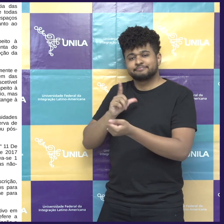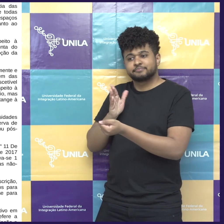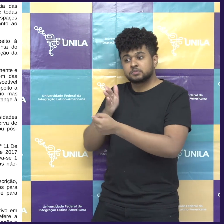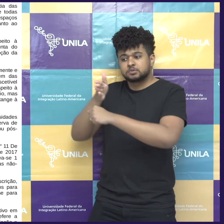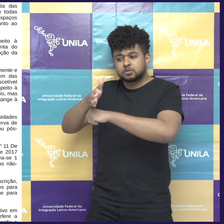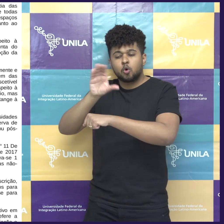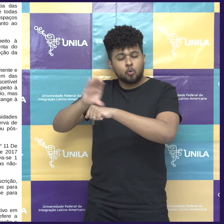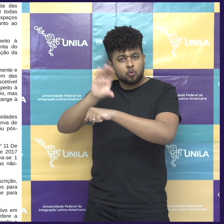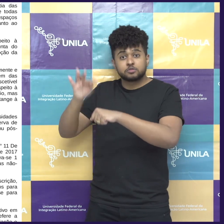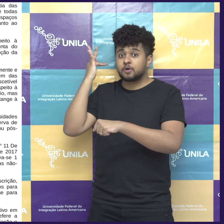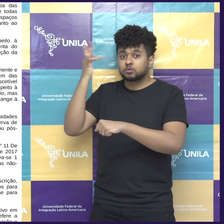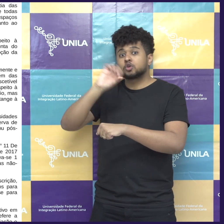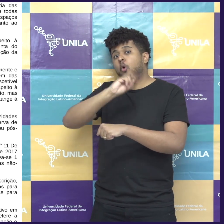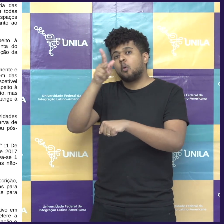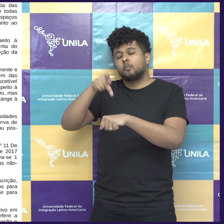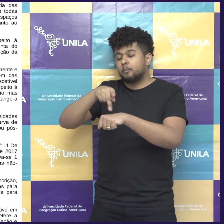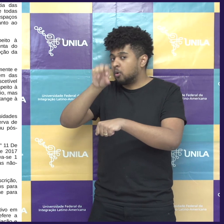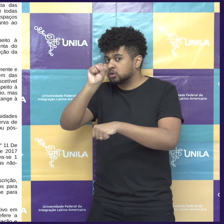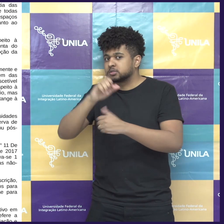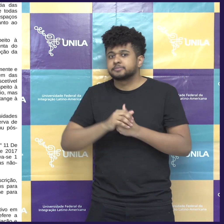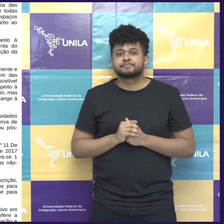graduação e ou pós-graduação.